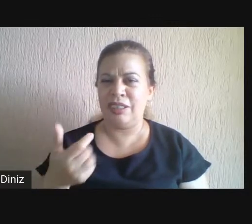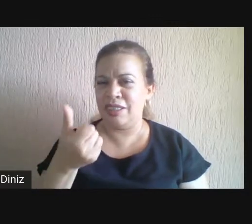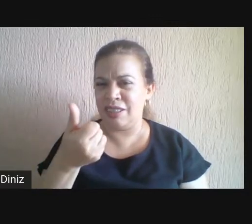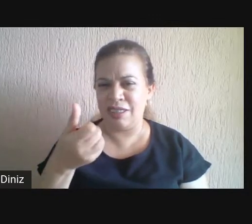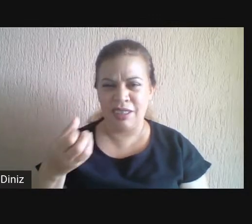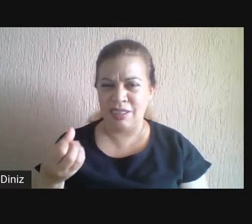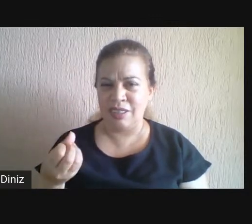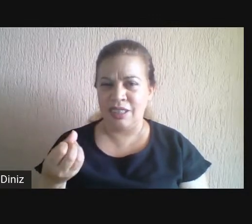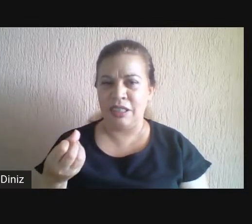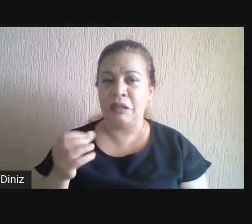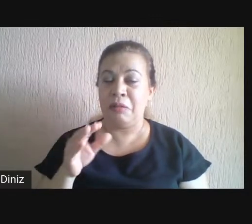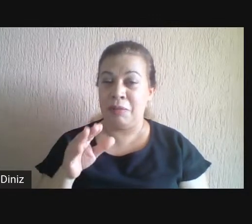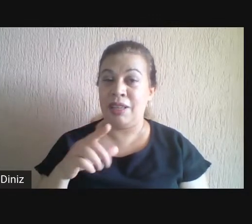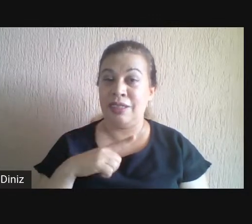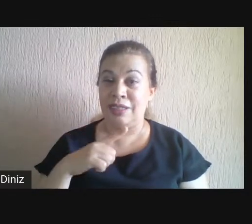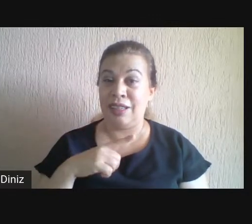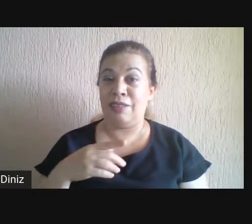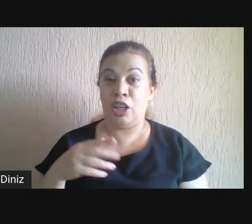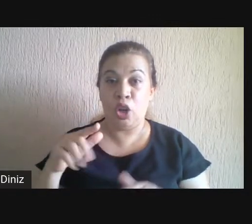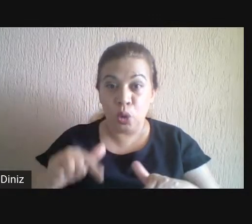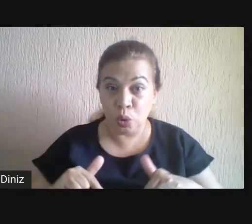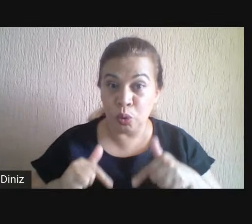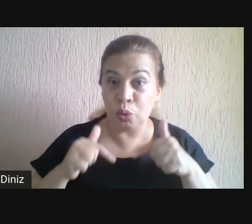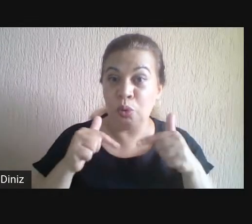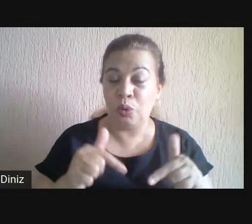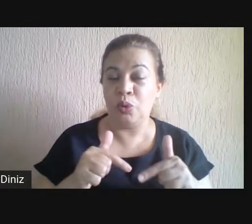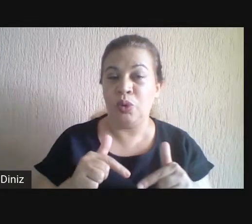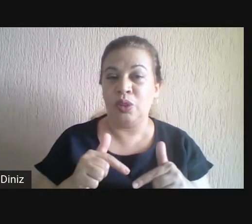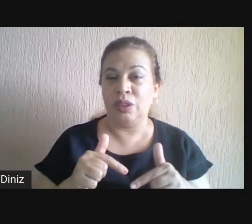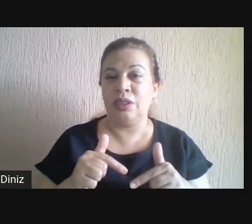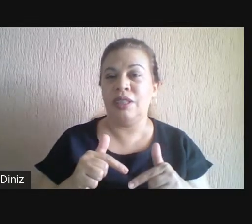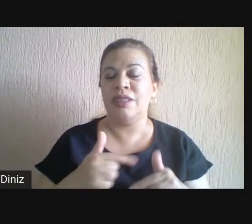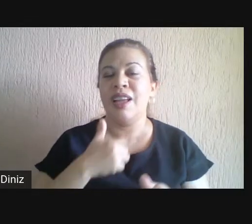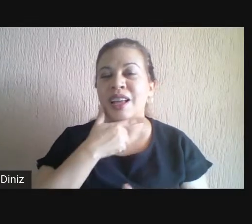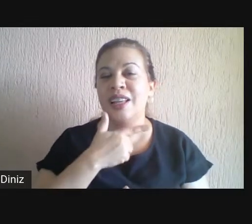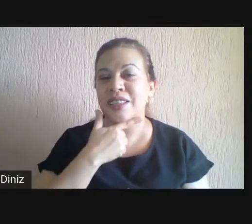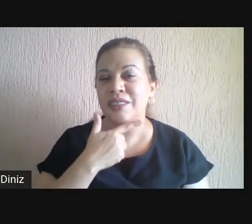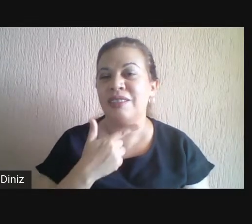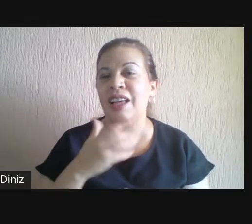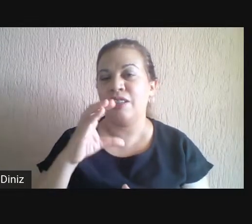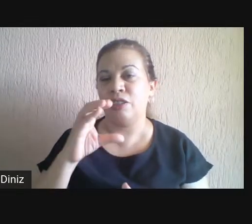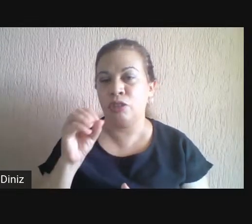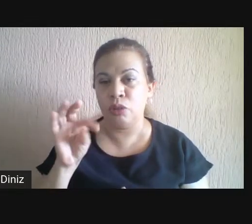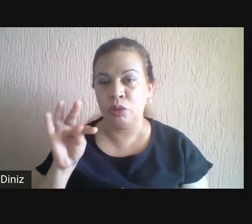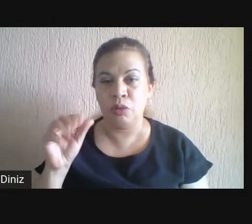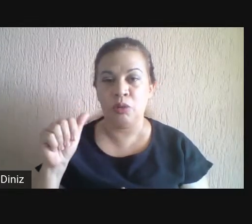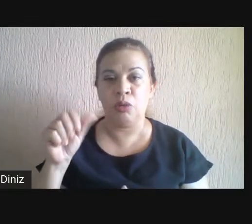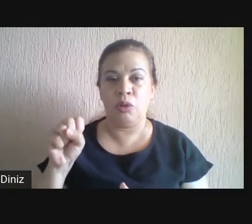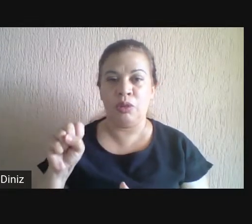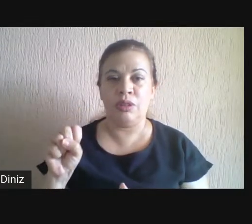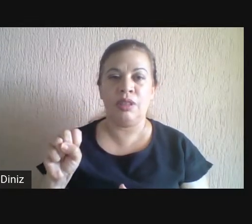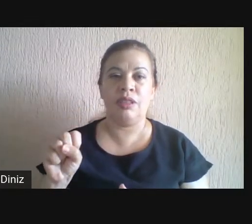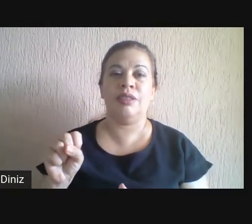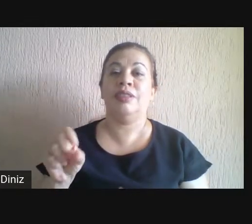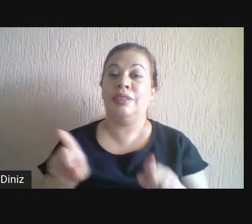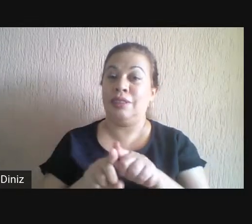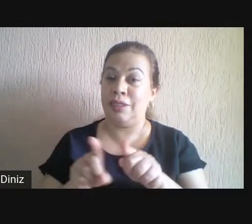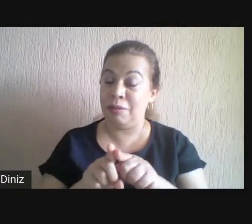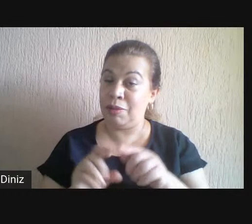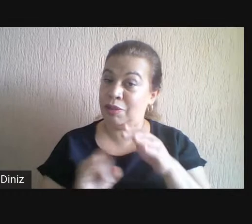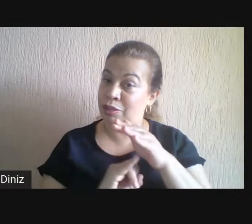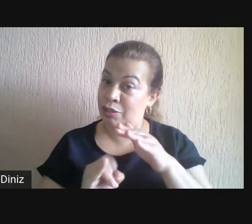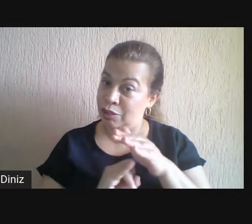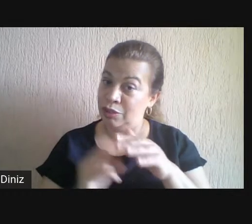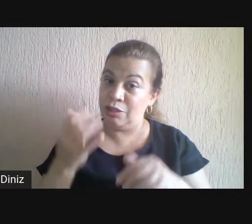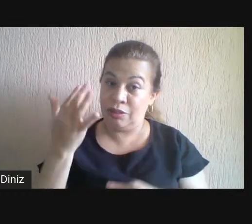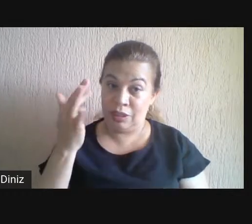Como também resistiram as cotas, como resistiram os institutos federais. Então, tem uma resistência